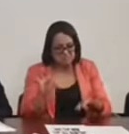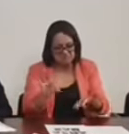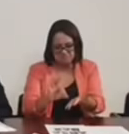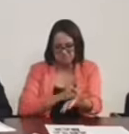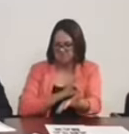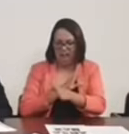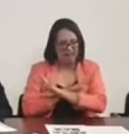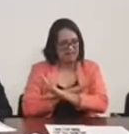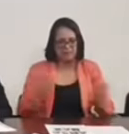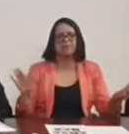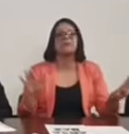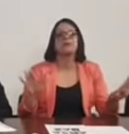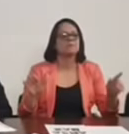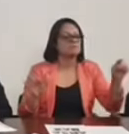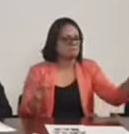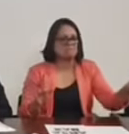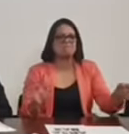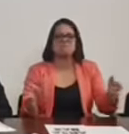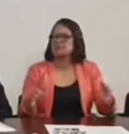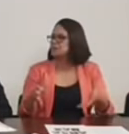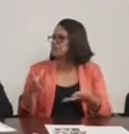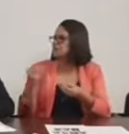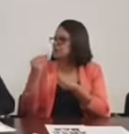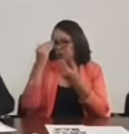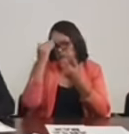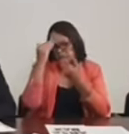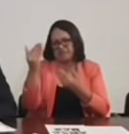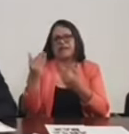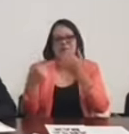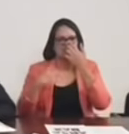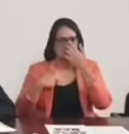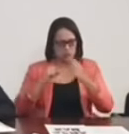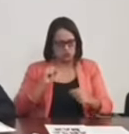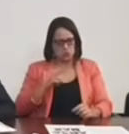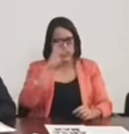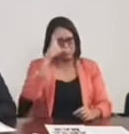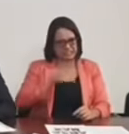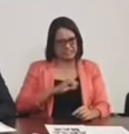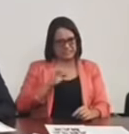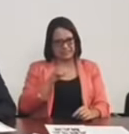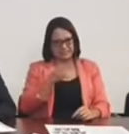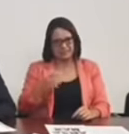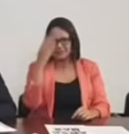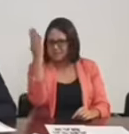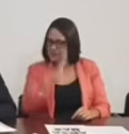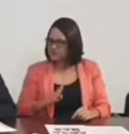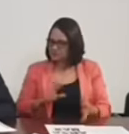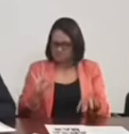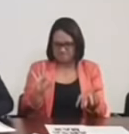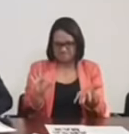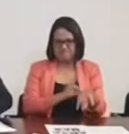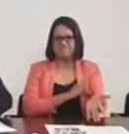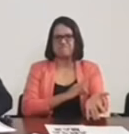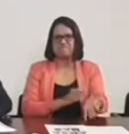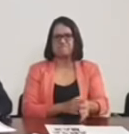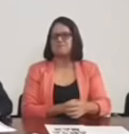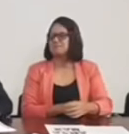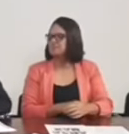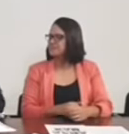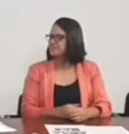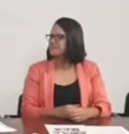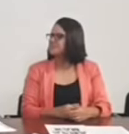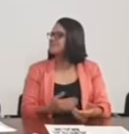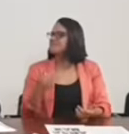República. Muito obrigado, como cidadão brasileiro, por essa determinação do senhor. Prezado